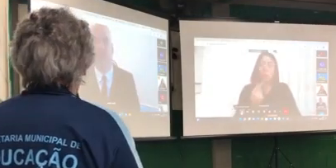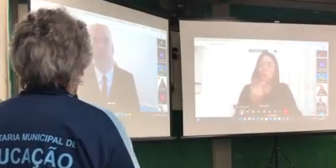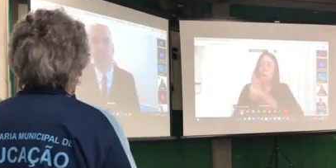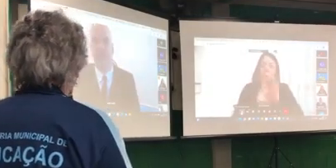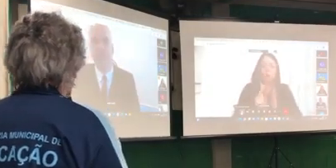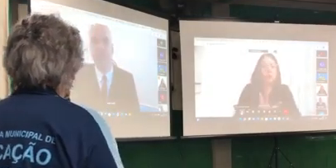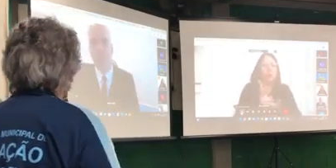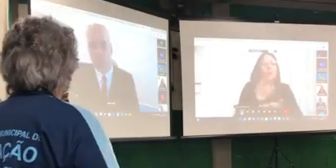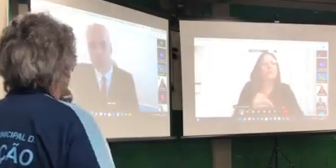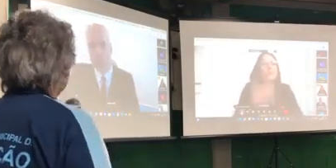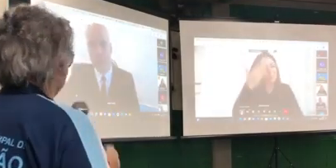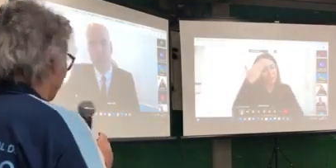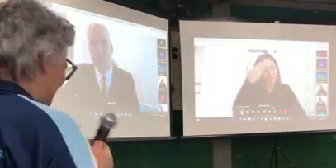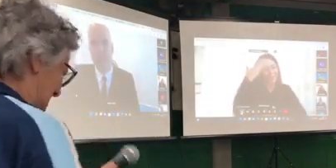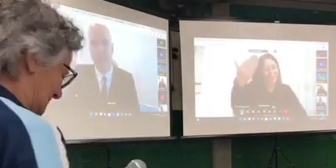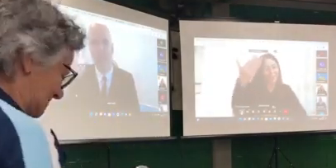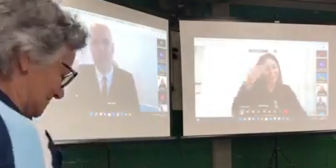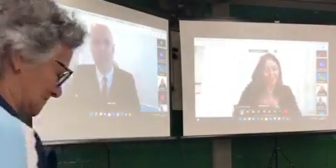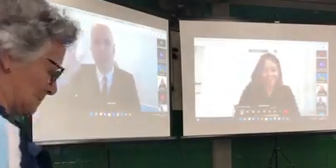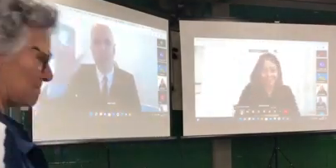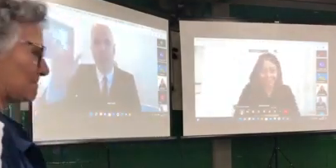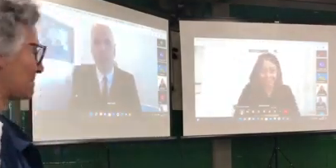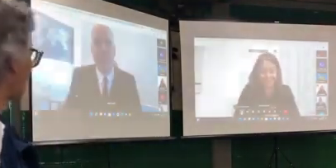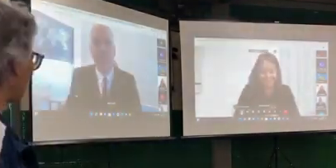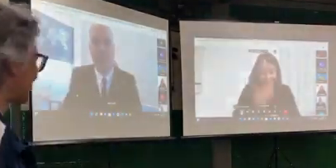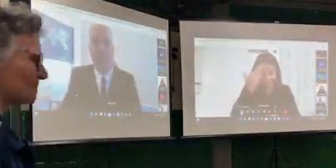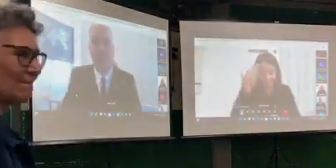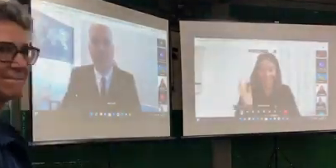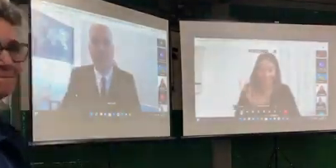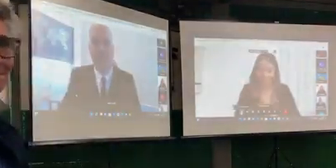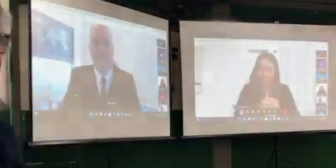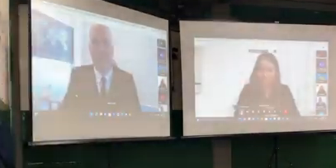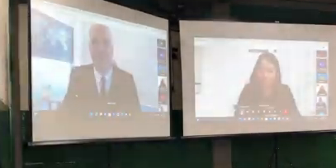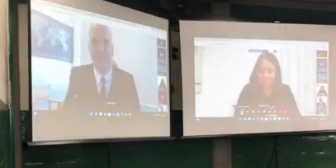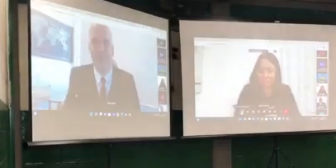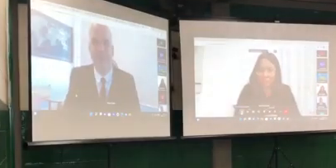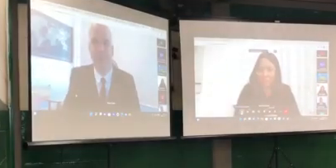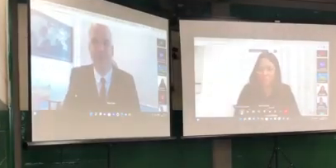Obrigada.